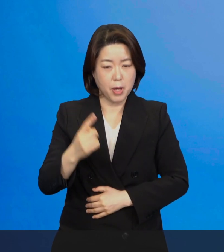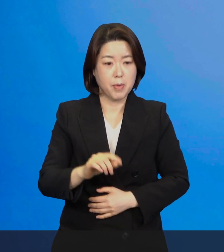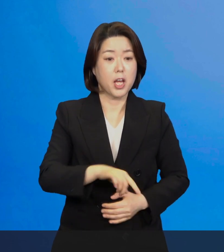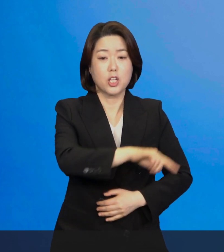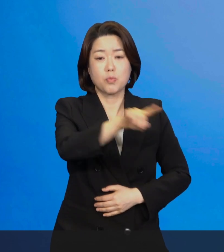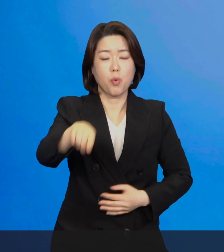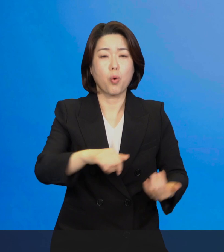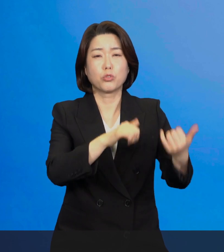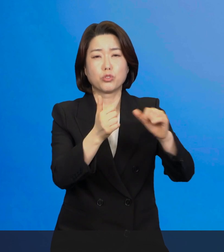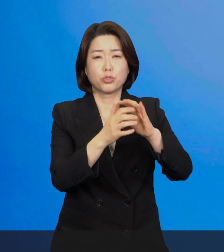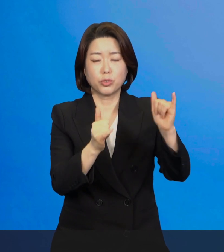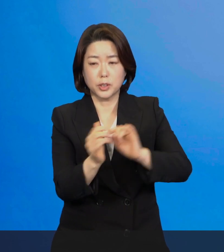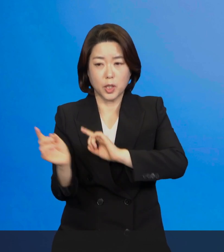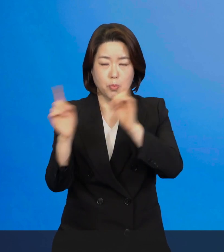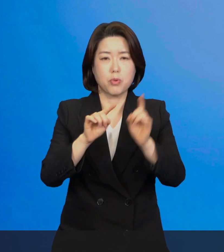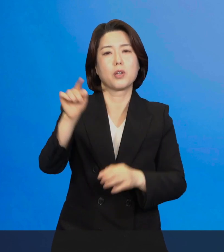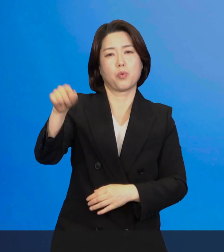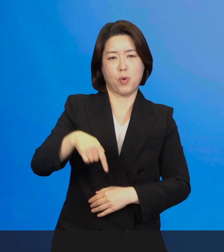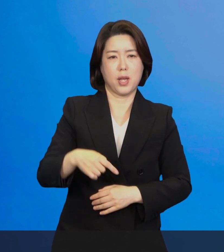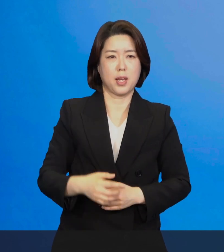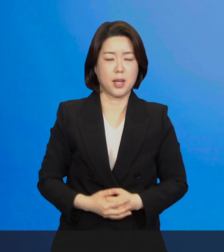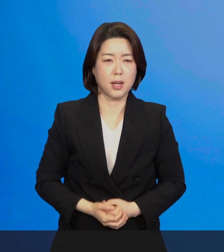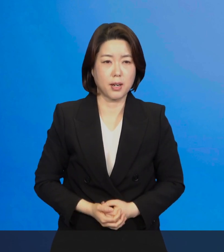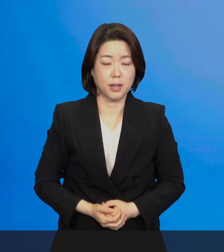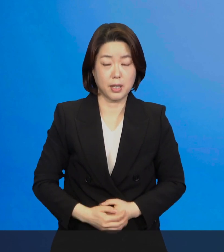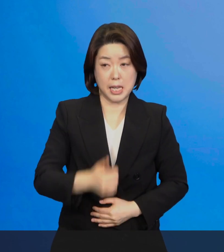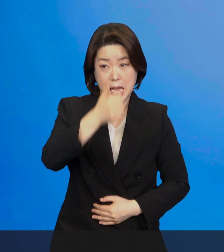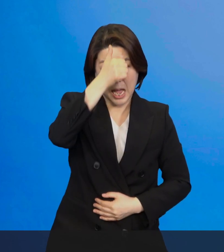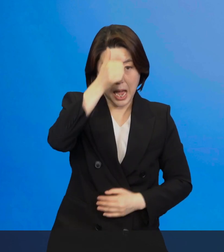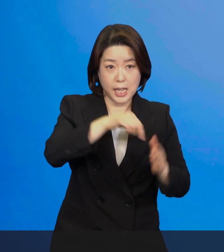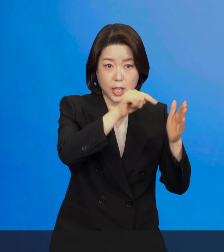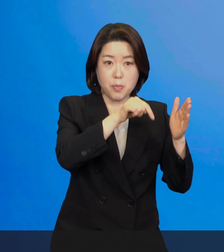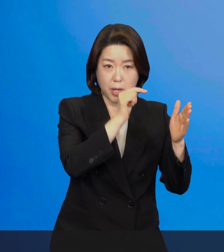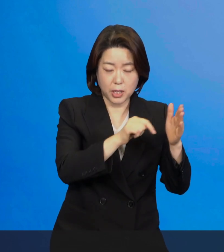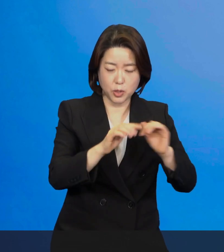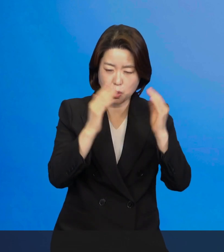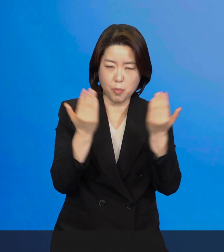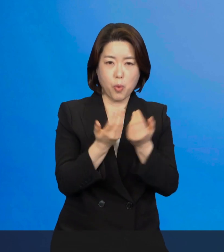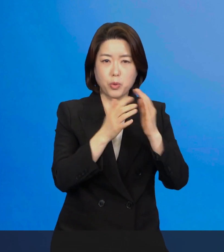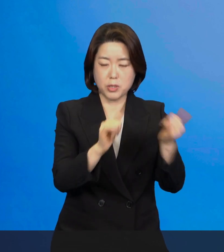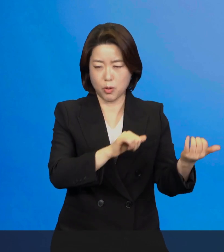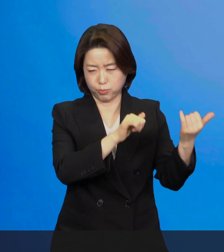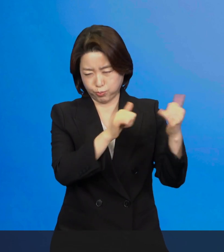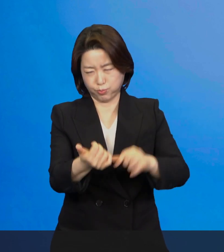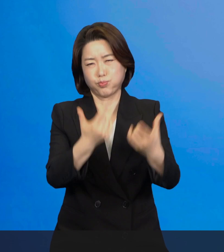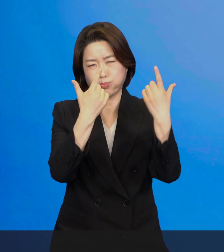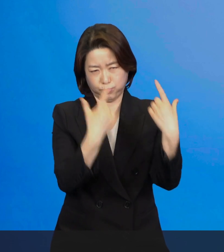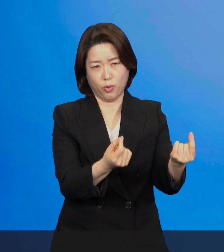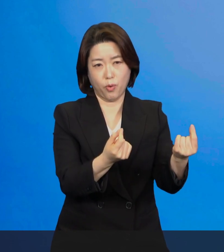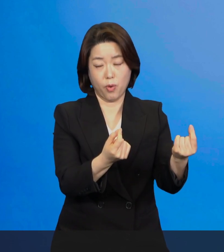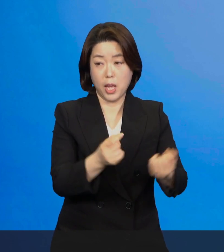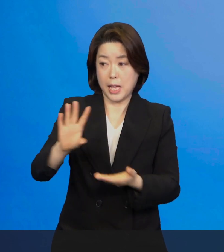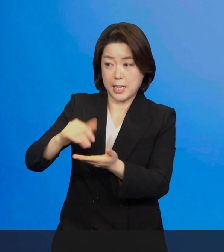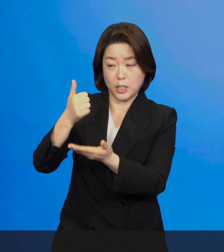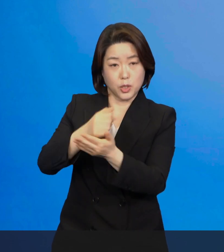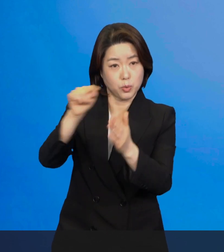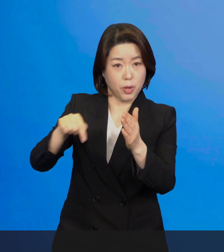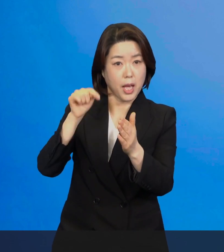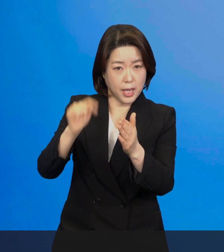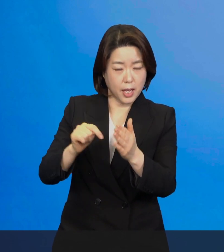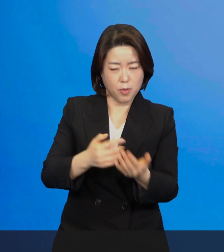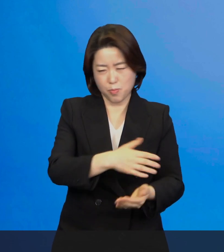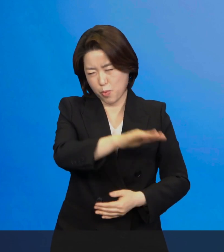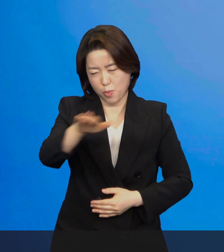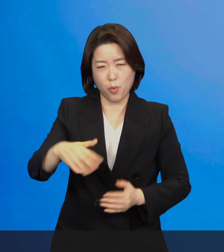사람의 부활도 옵니다. 아담 안에서 모든 사람이 죽는 것과 같이 그리스도 안에서 모든